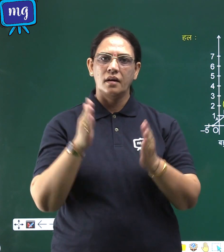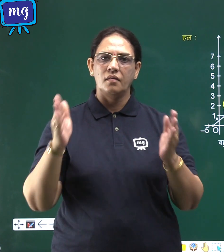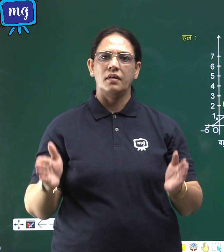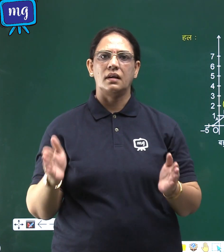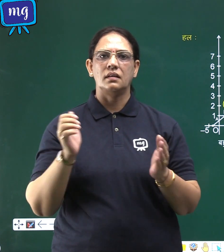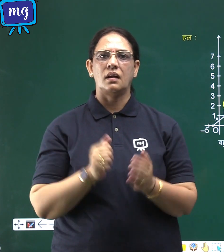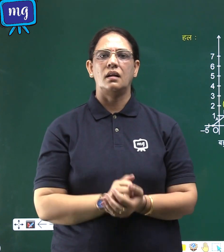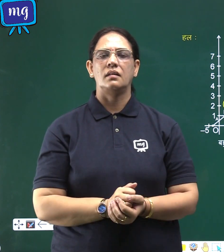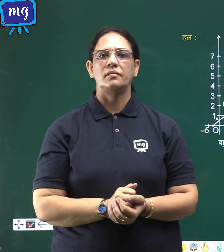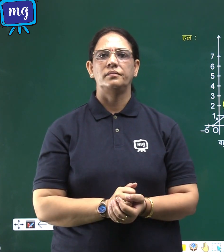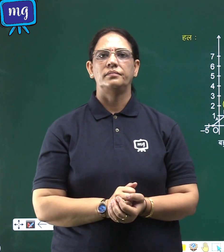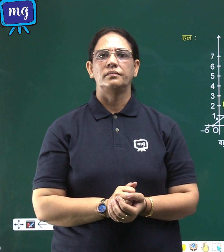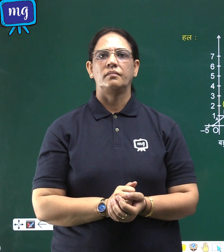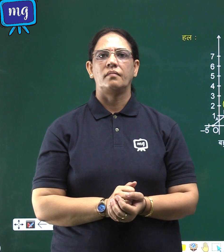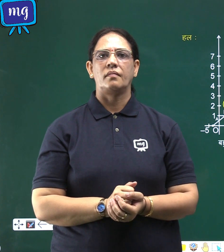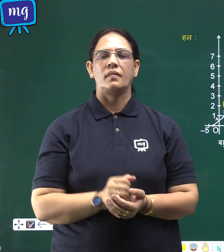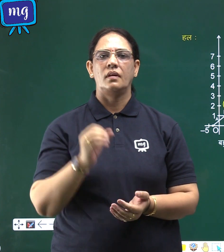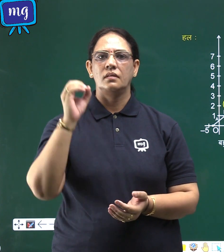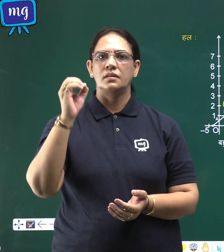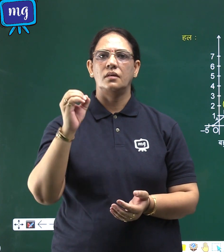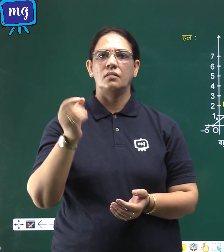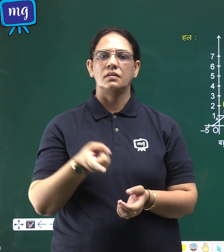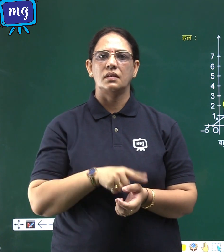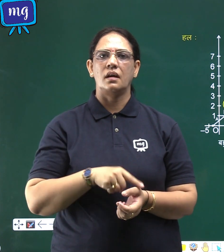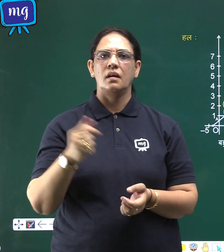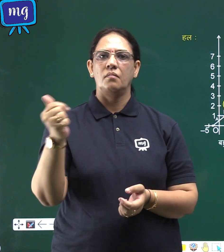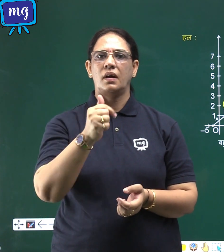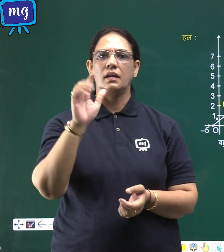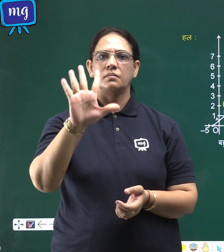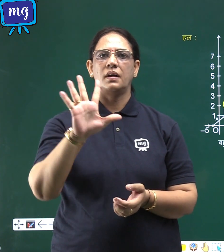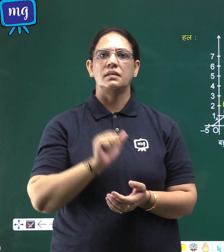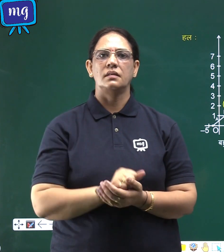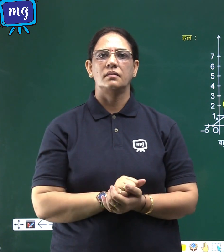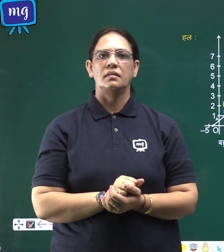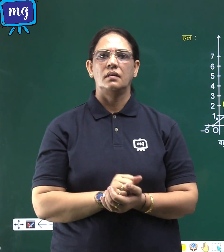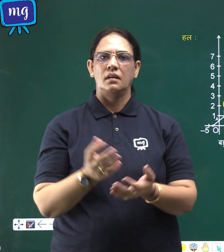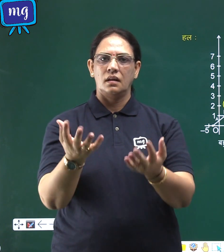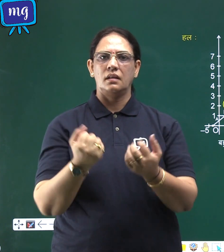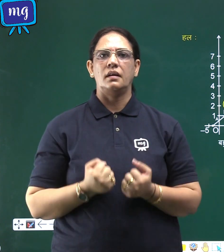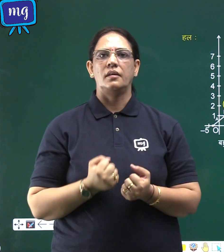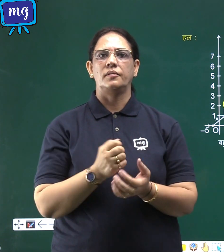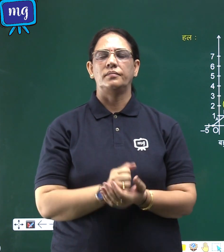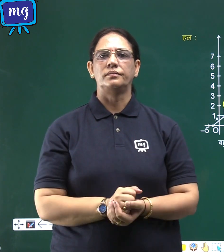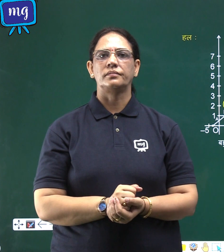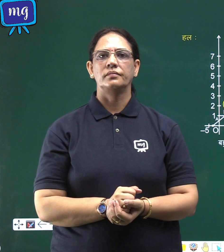0 से माइनस 5, लेते हैं,